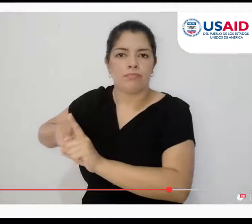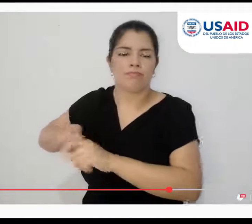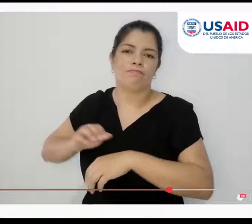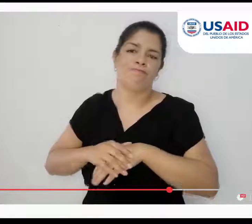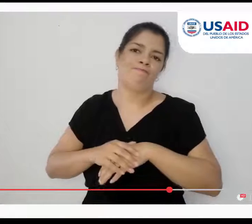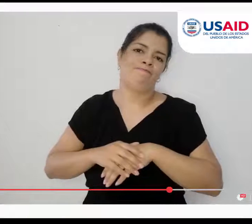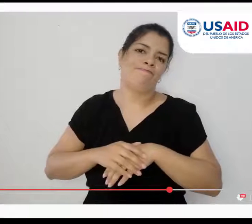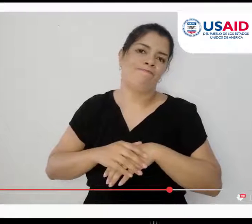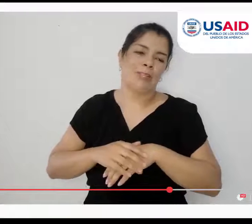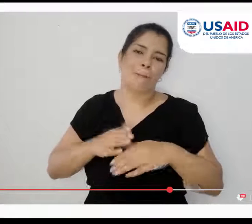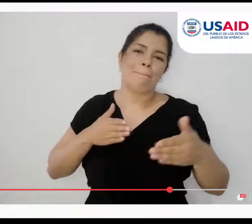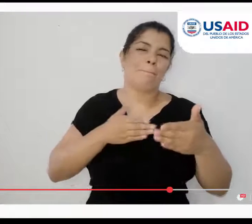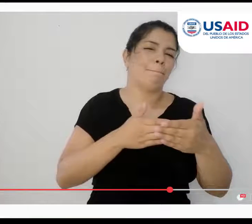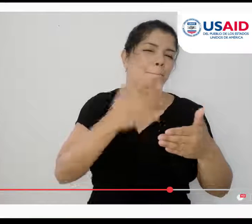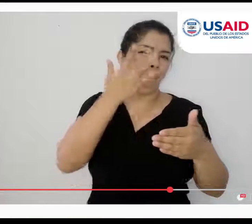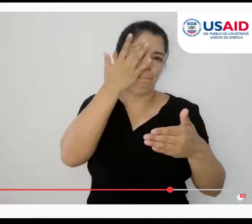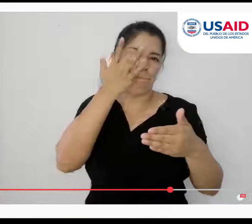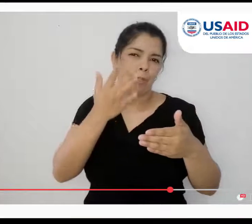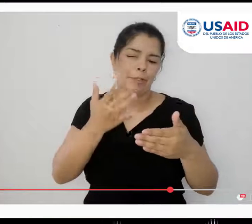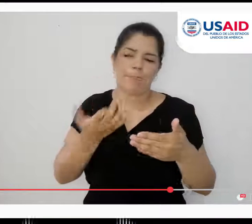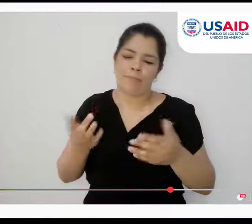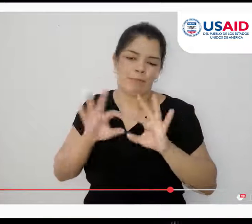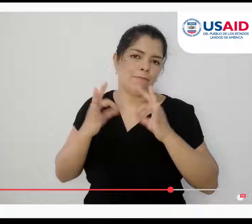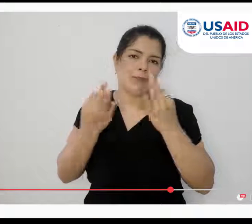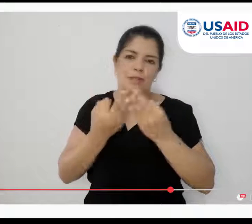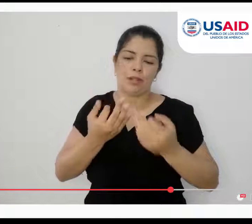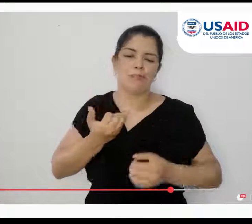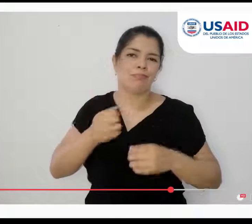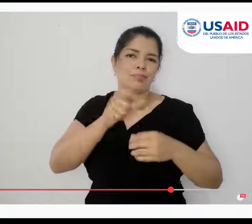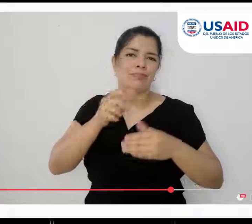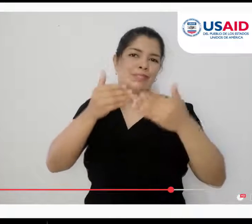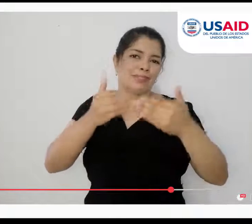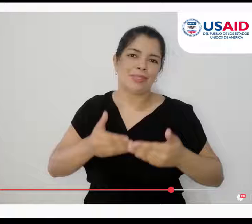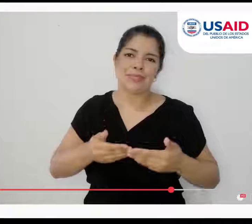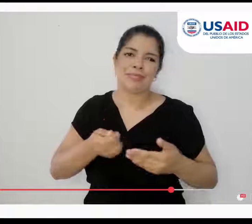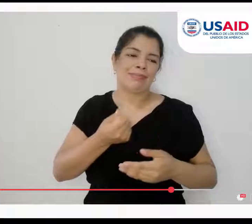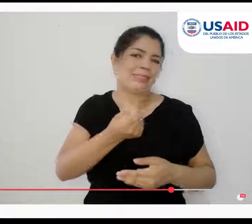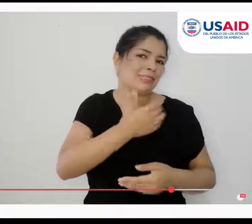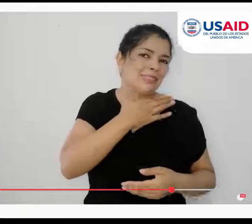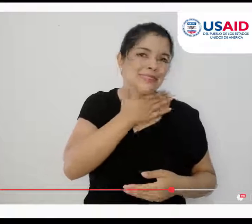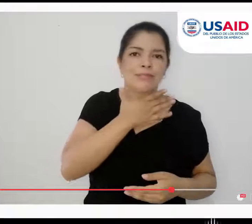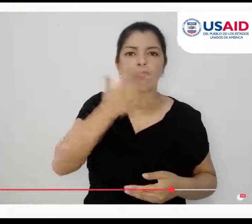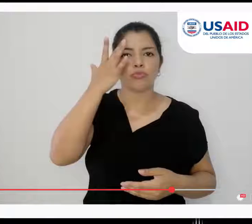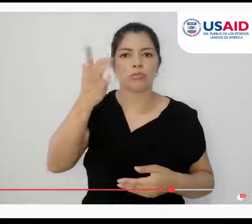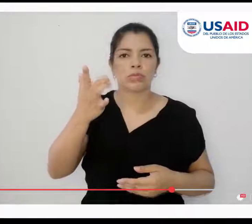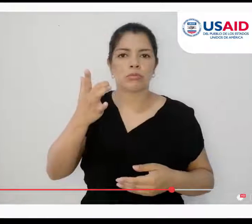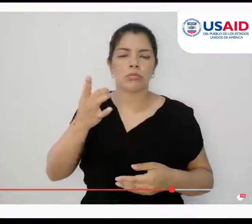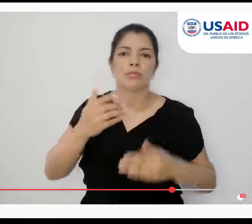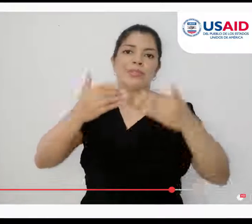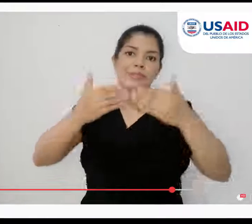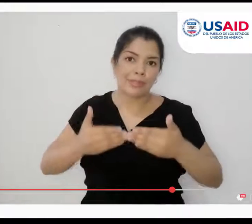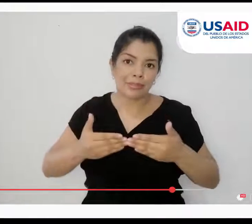hacer claridad por qué realmente en ocasiones los núcleos de personas con discapacidad no tienen ingresos, es que a veces nos